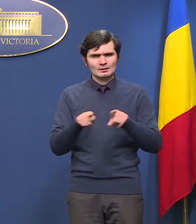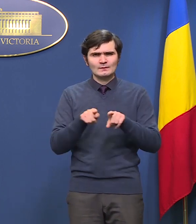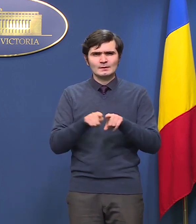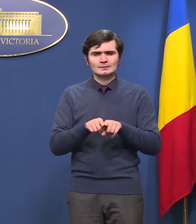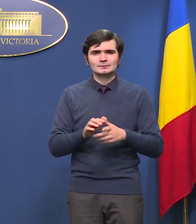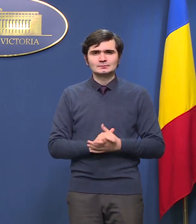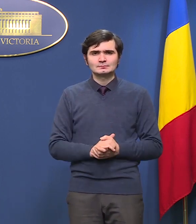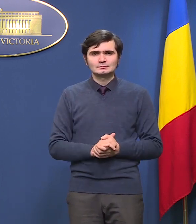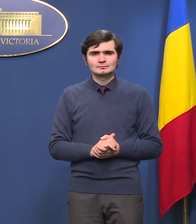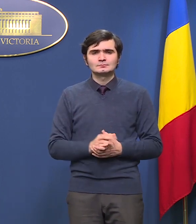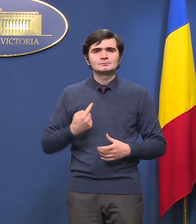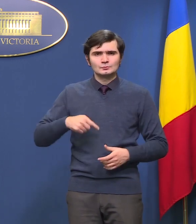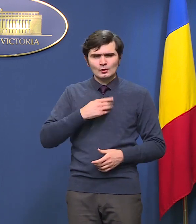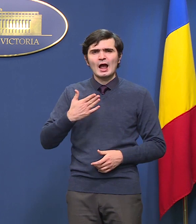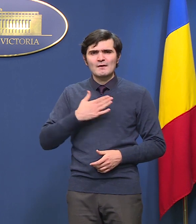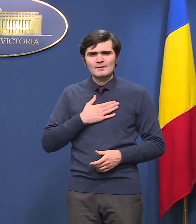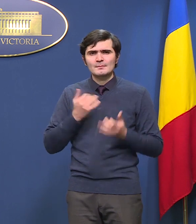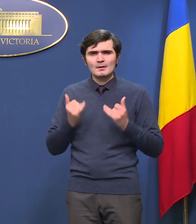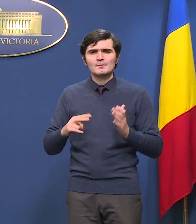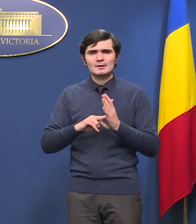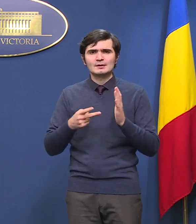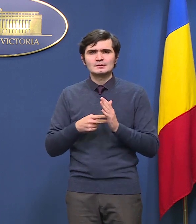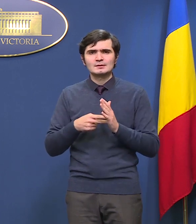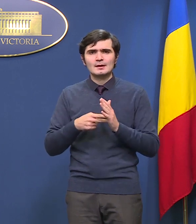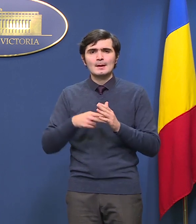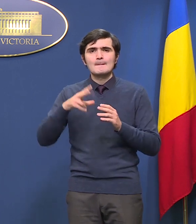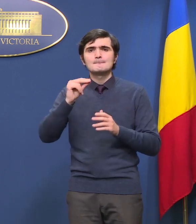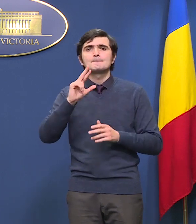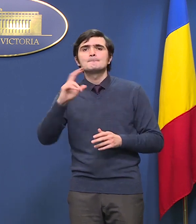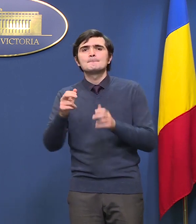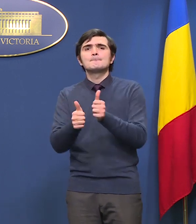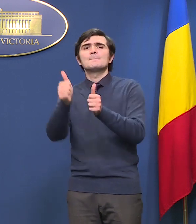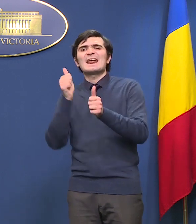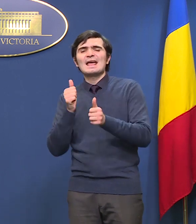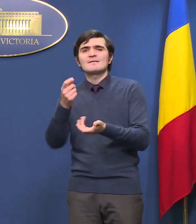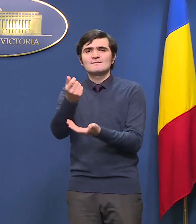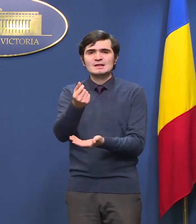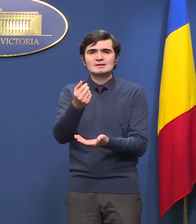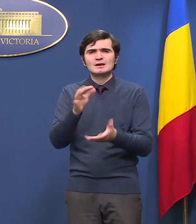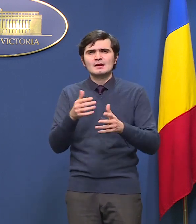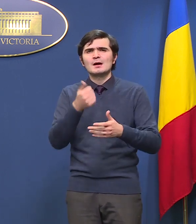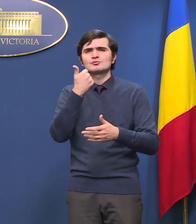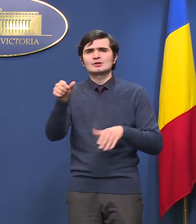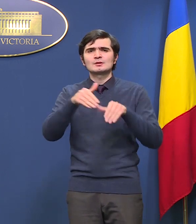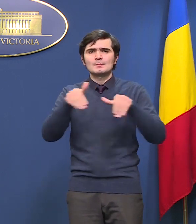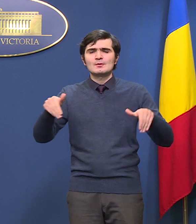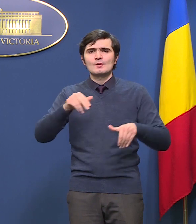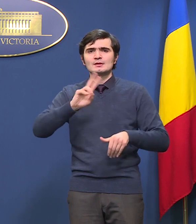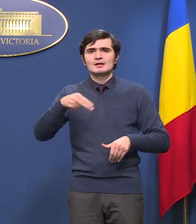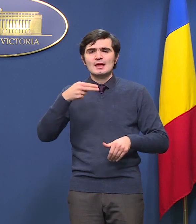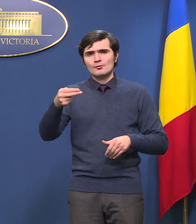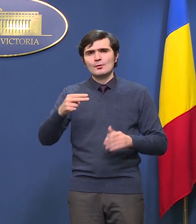avem puse la dispoziție prefinanțările, care sunt într-o sumă de aproximativ 600 de milioane de